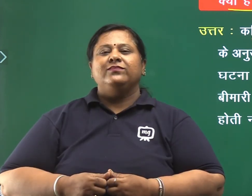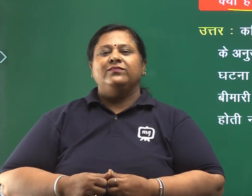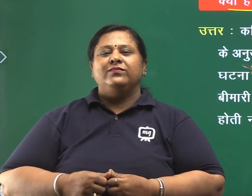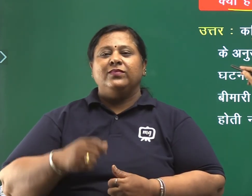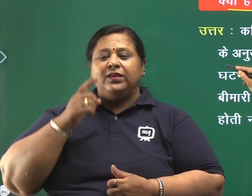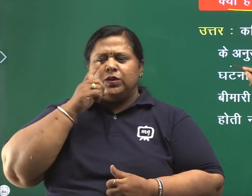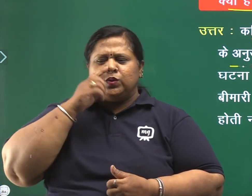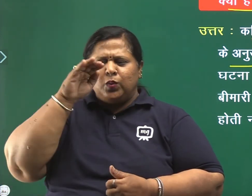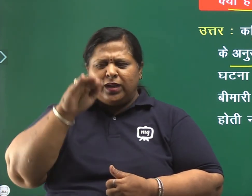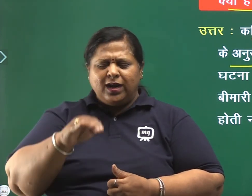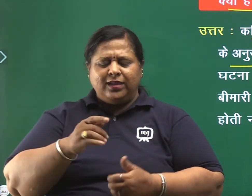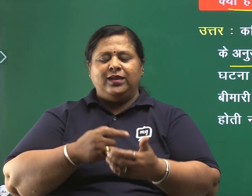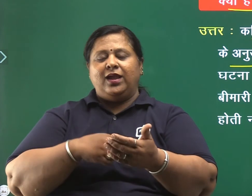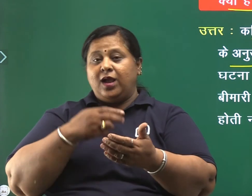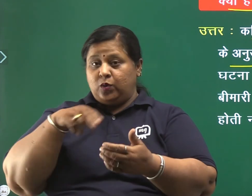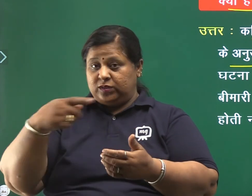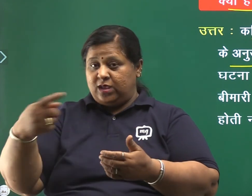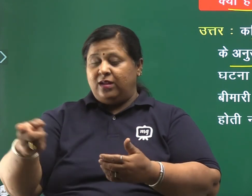छोटी लड़की के अनुसार